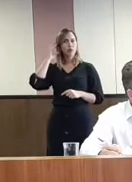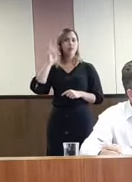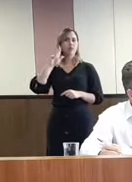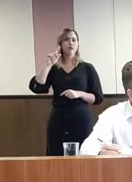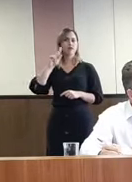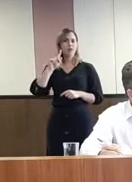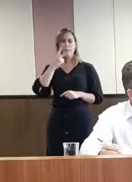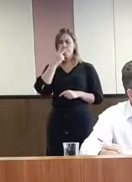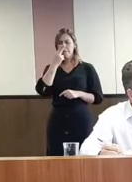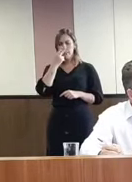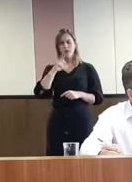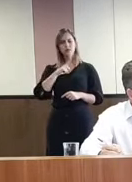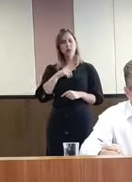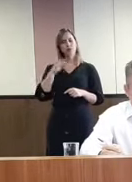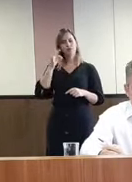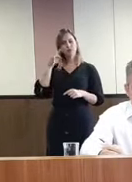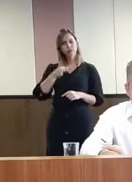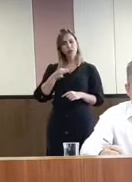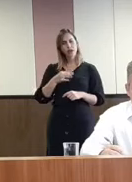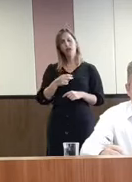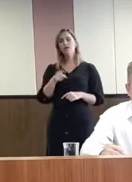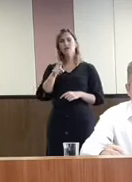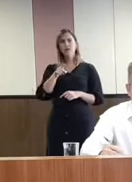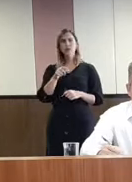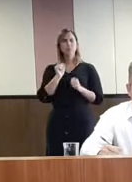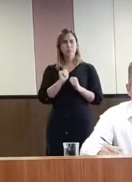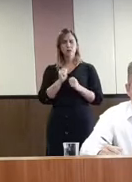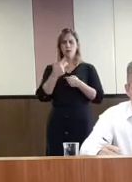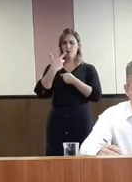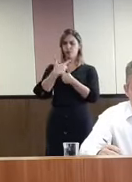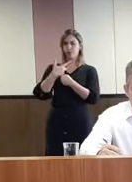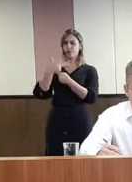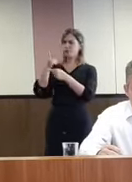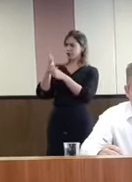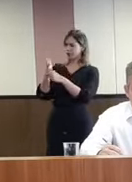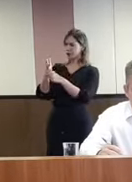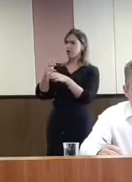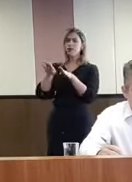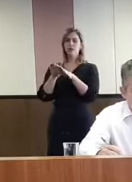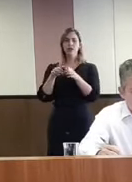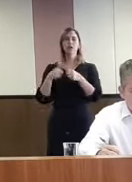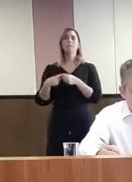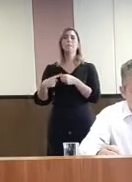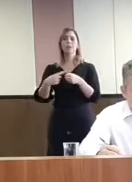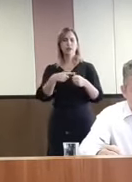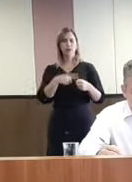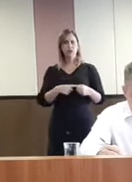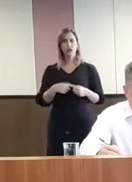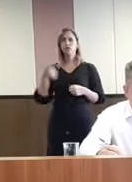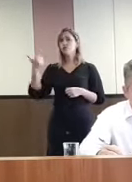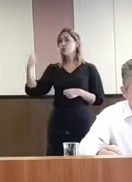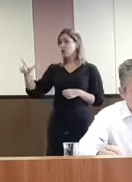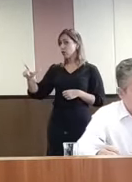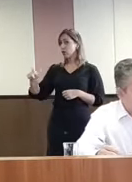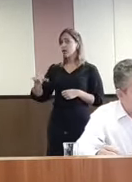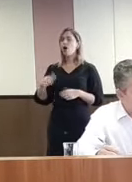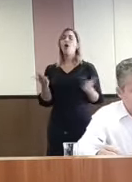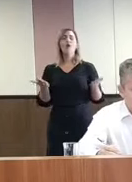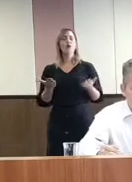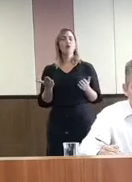sido proveitosa. O senhor pretende fazer videoconferências regionais com os prefeitos do interior? A partir de hoje à tarde, nós já teremos